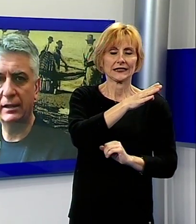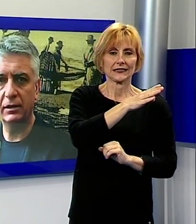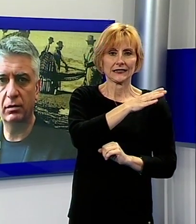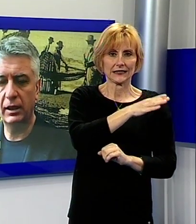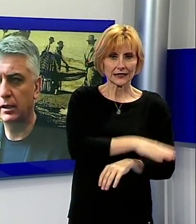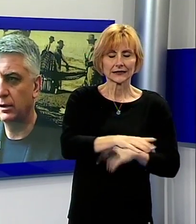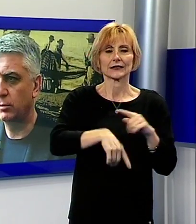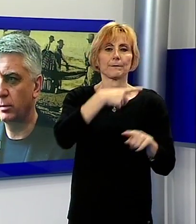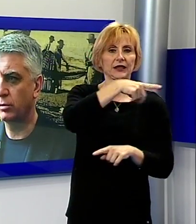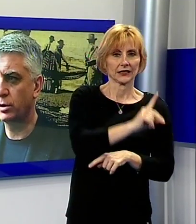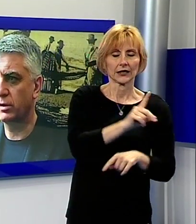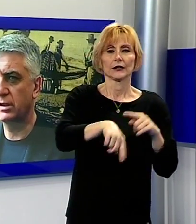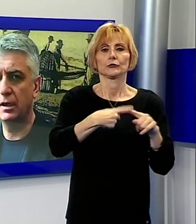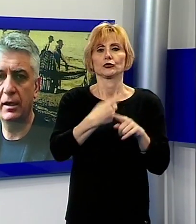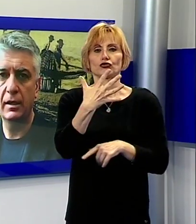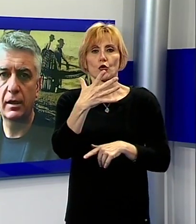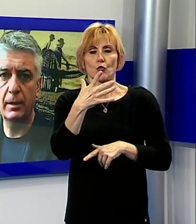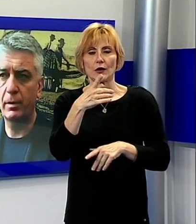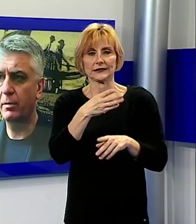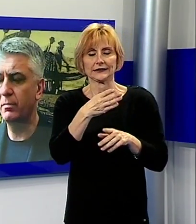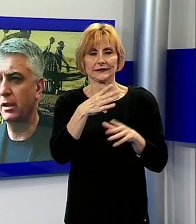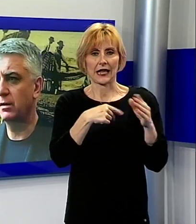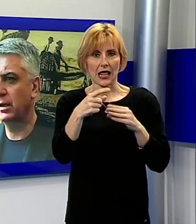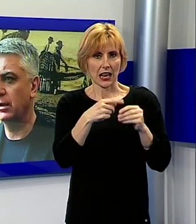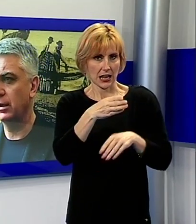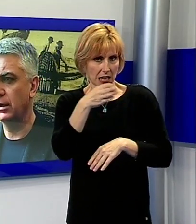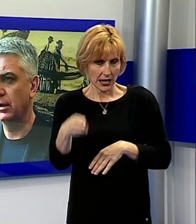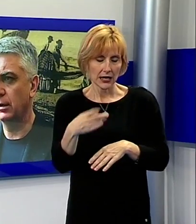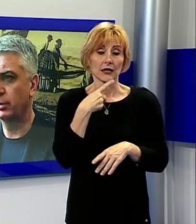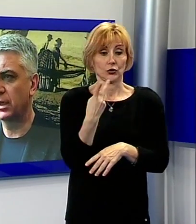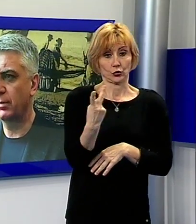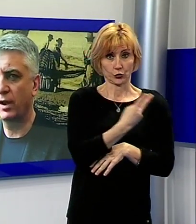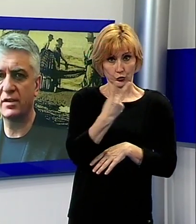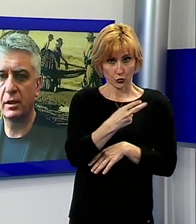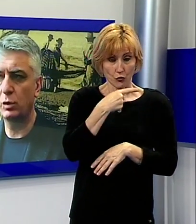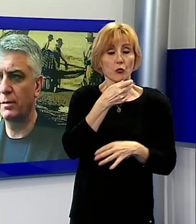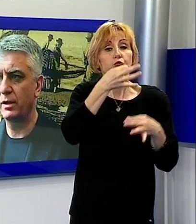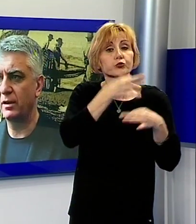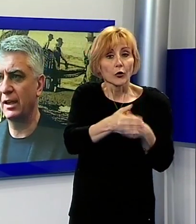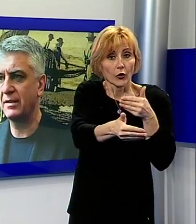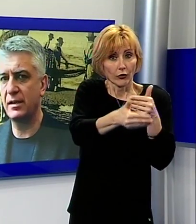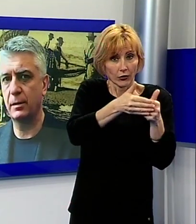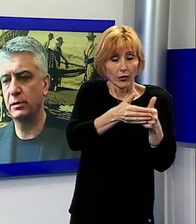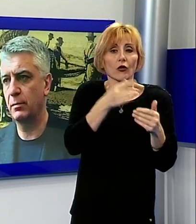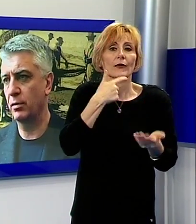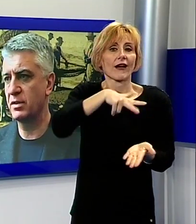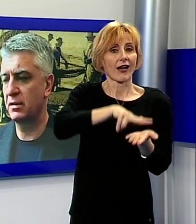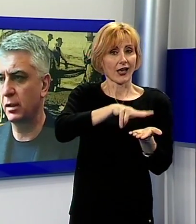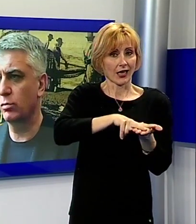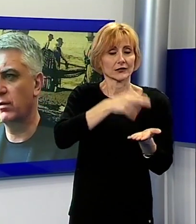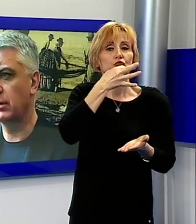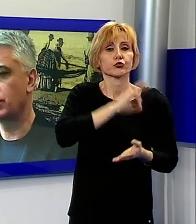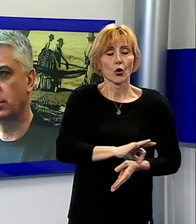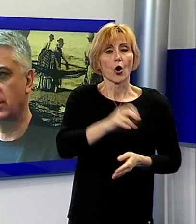Partito Democratico e il Movimento 5 Stelle, che probabilmente potrebbero essere i due elementi di garanzia che potrebbero